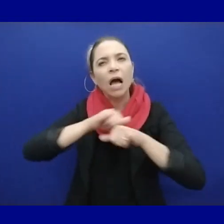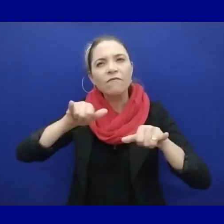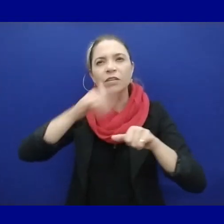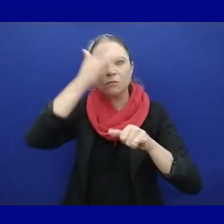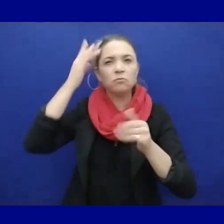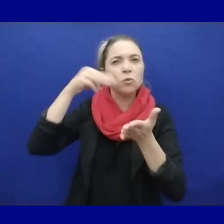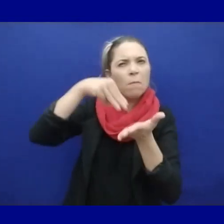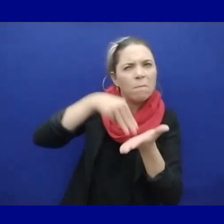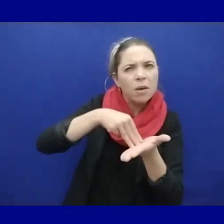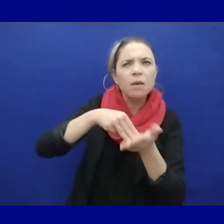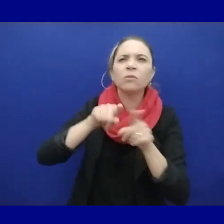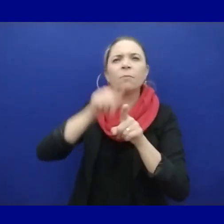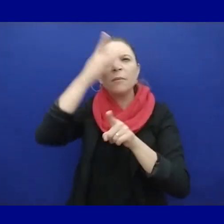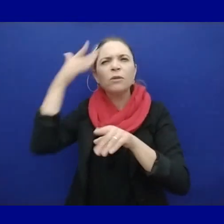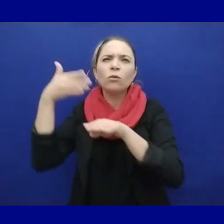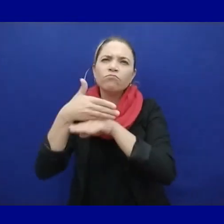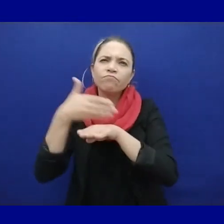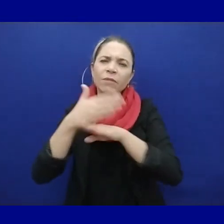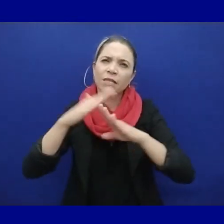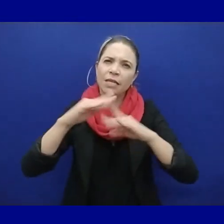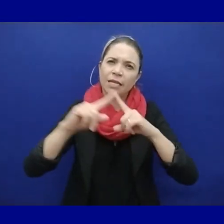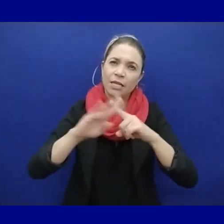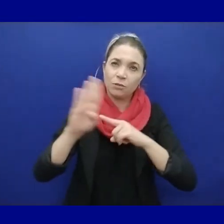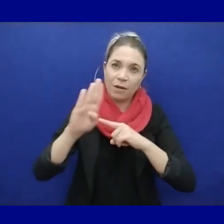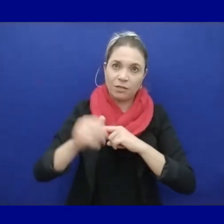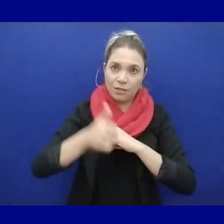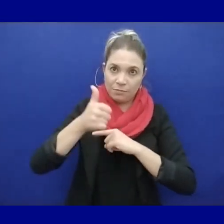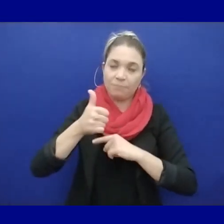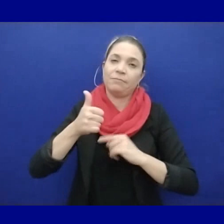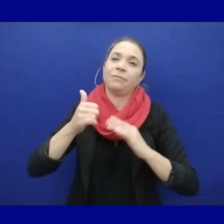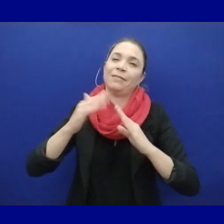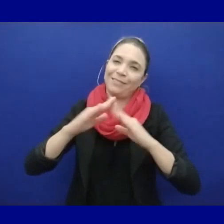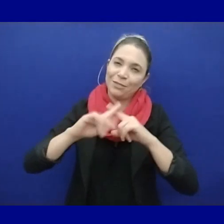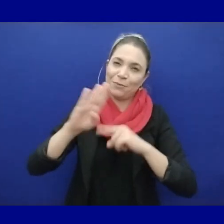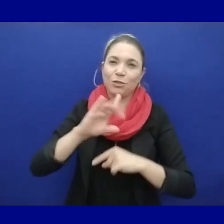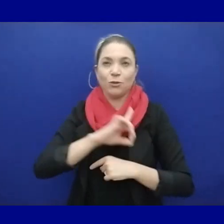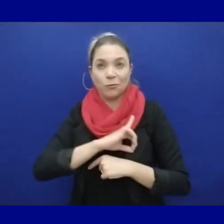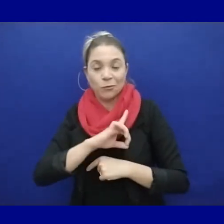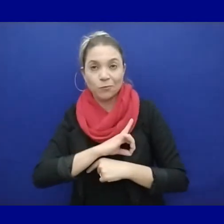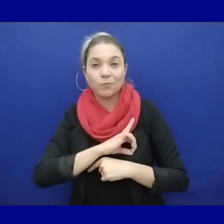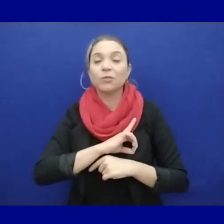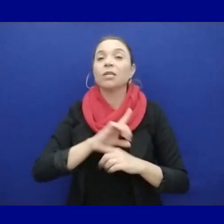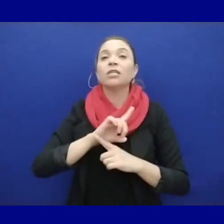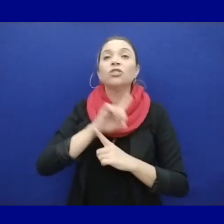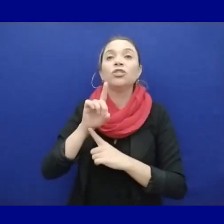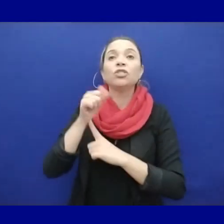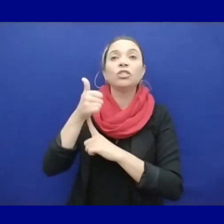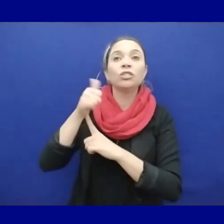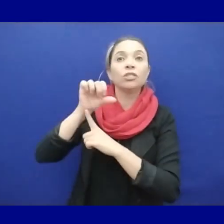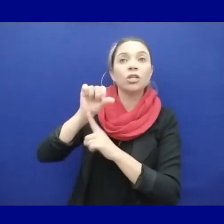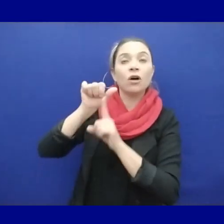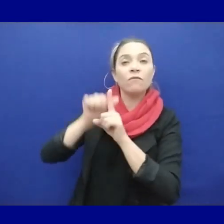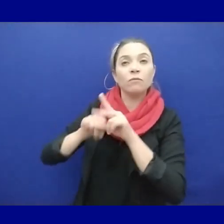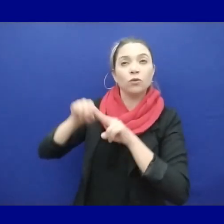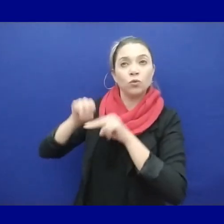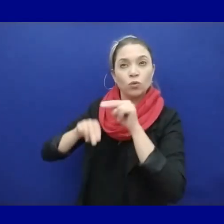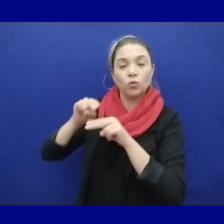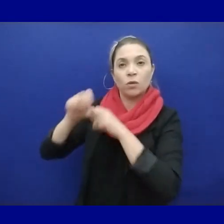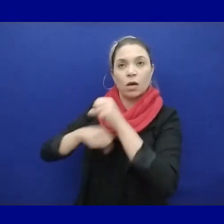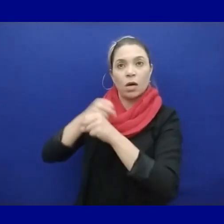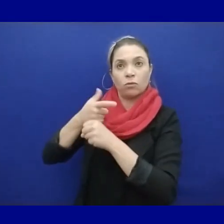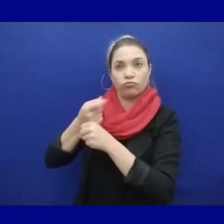comunicamos aos membros e demais frequentadores da Primeira Igreja Batista em Divinópolis que no dia 19 de junho